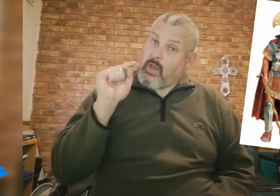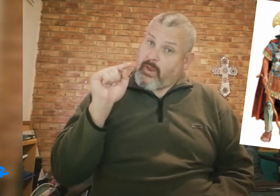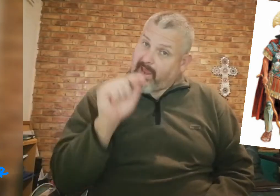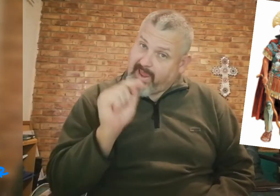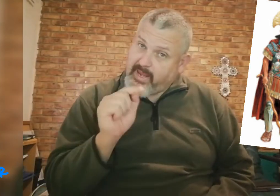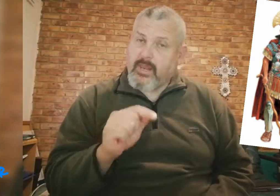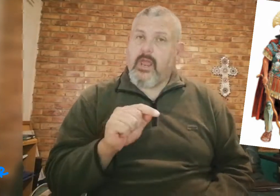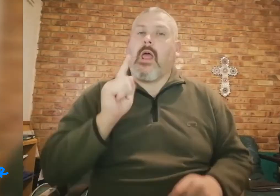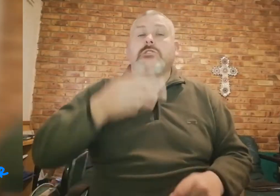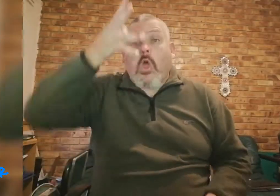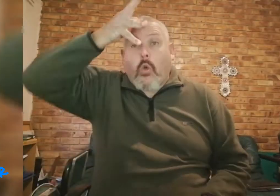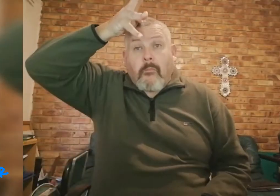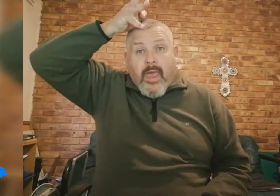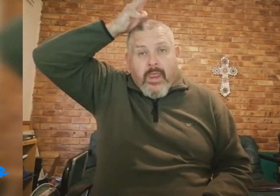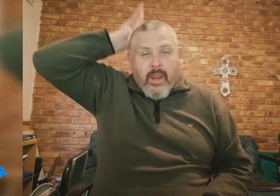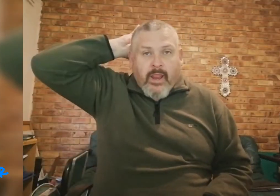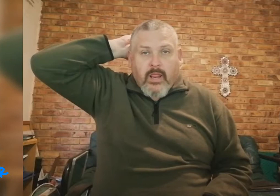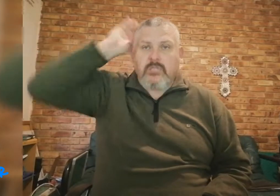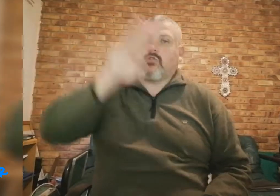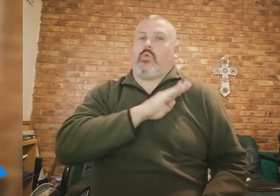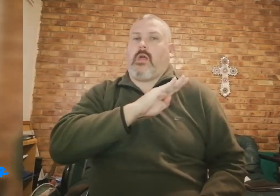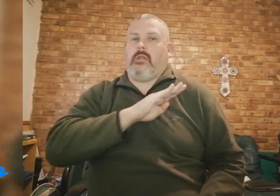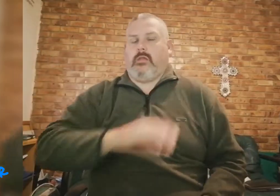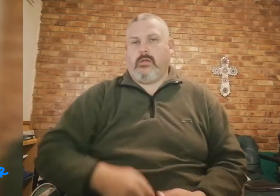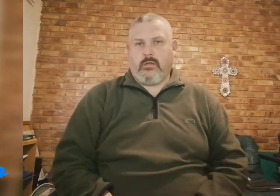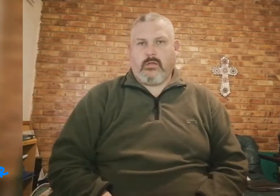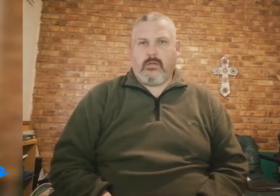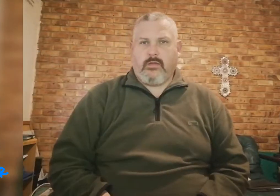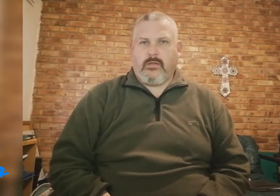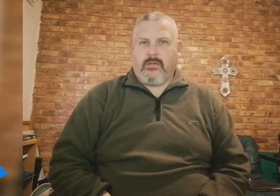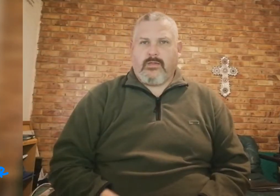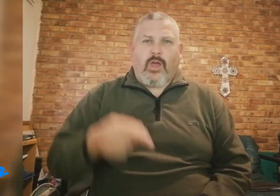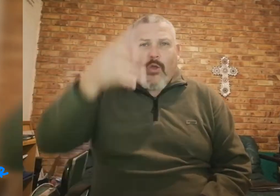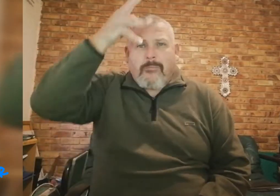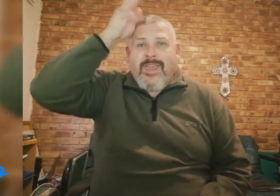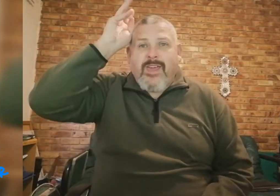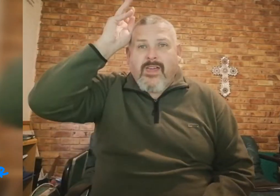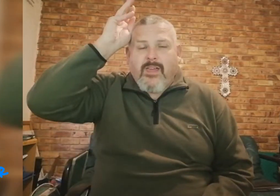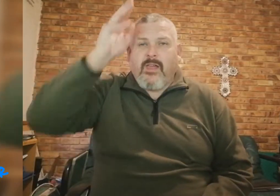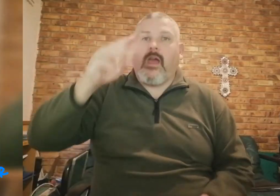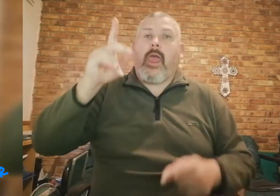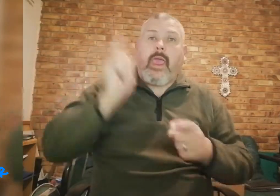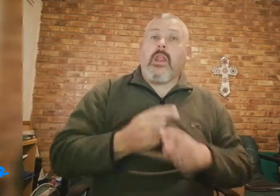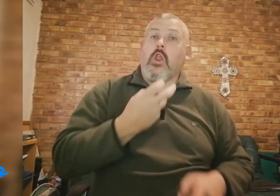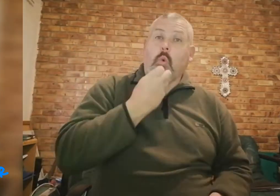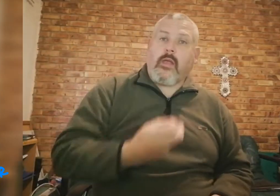Nou, hy is een myn soldaat. Nou, die myne en